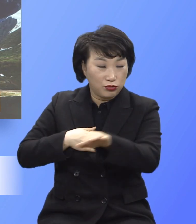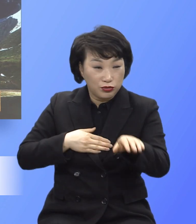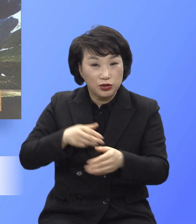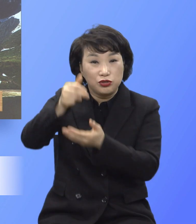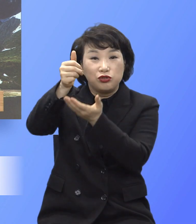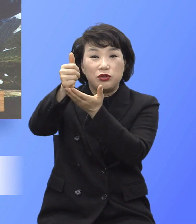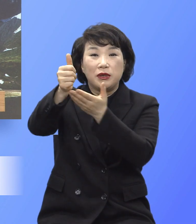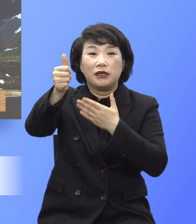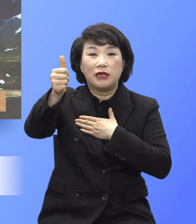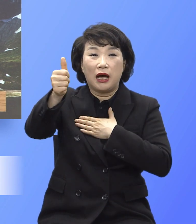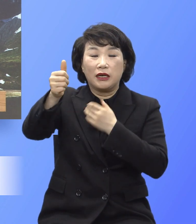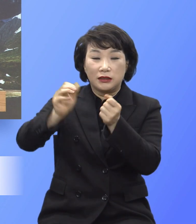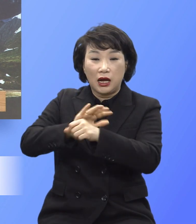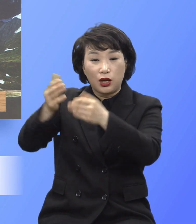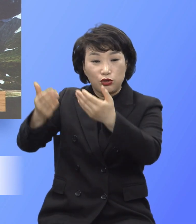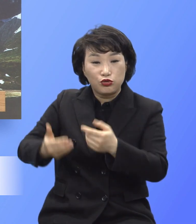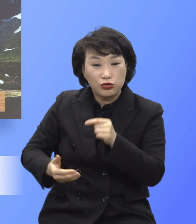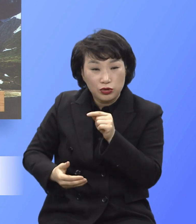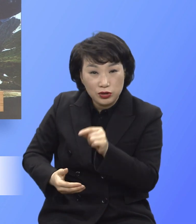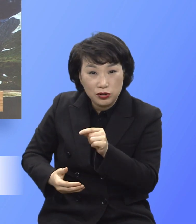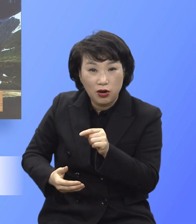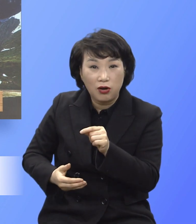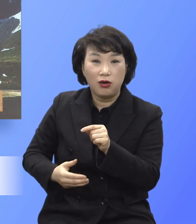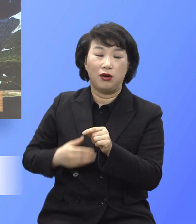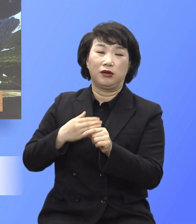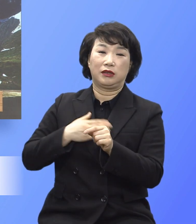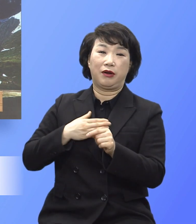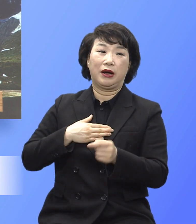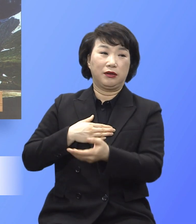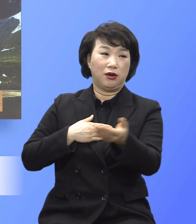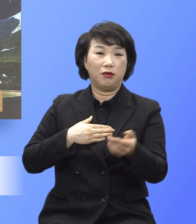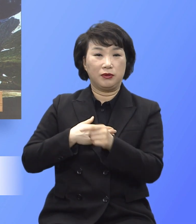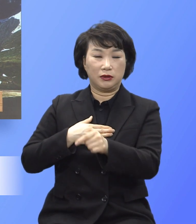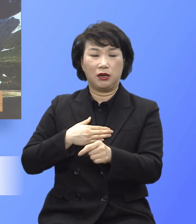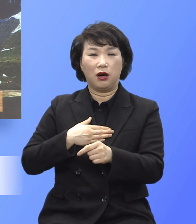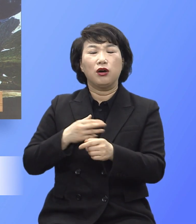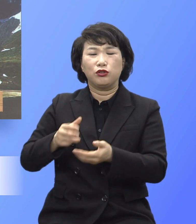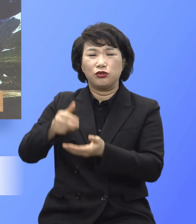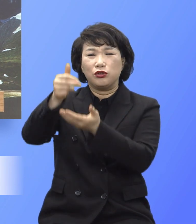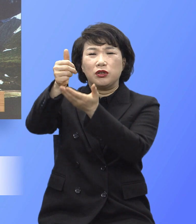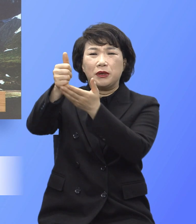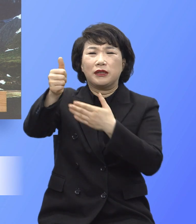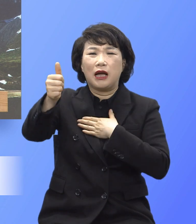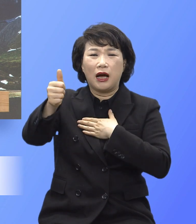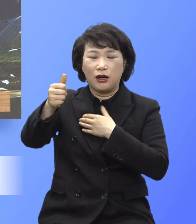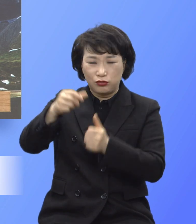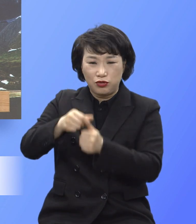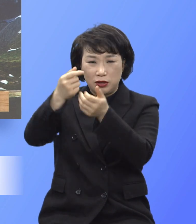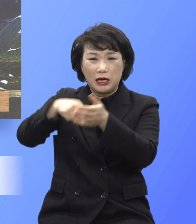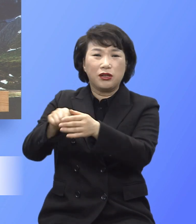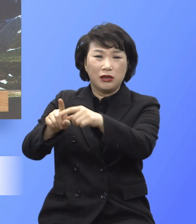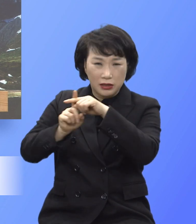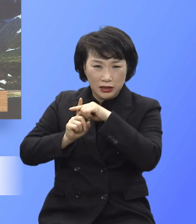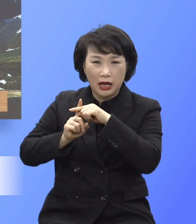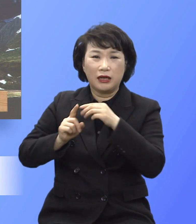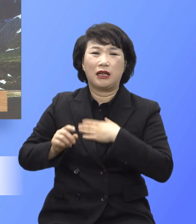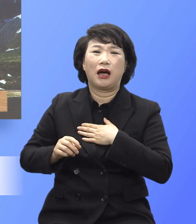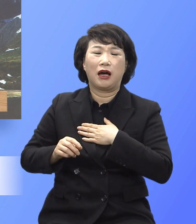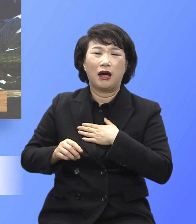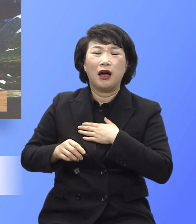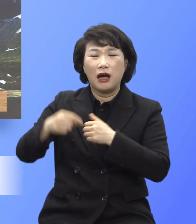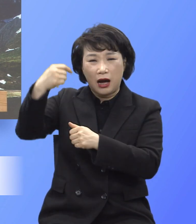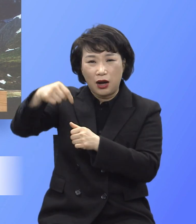주님이 어떻게 나를 사랑했느냐 하는 것은 얼마나 희생했느냐, 얼마나 가르쳐